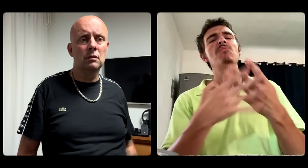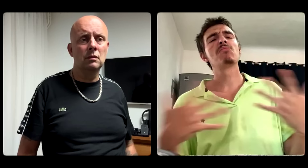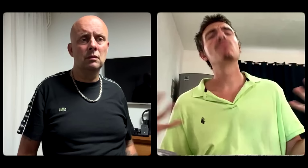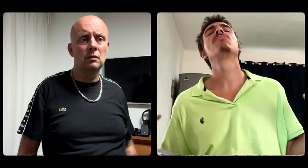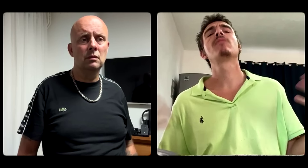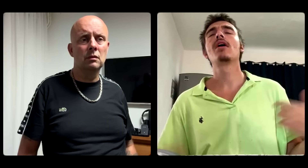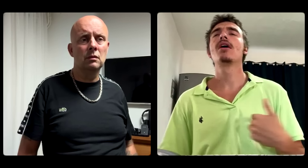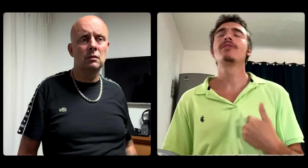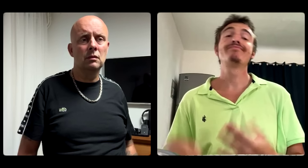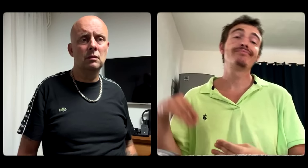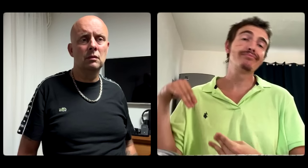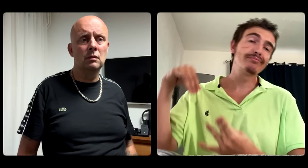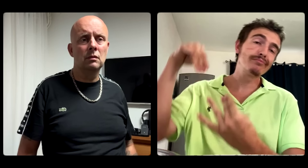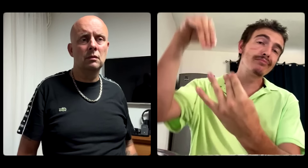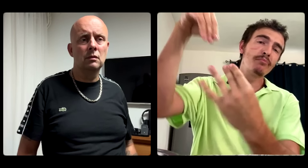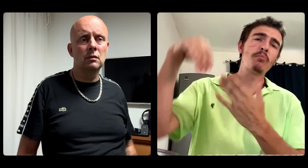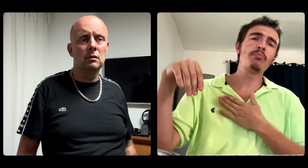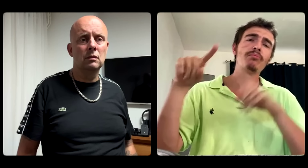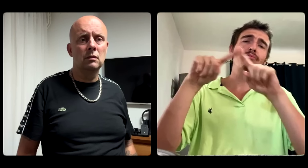Nee.